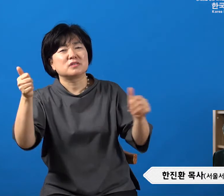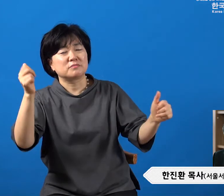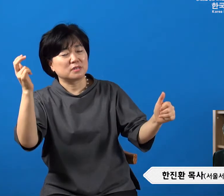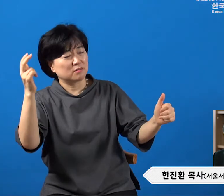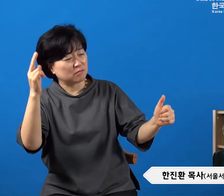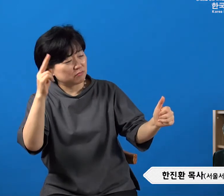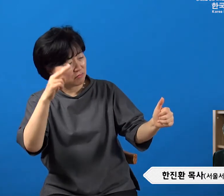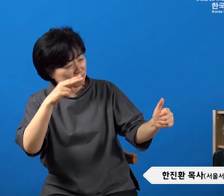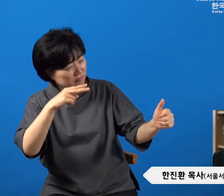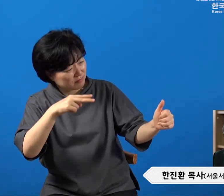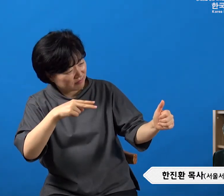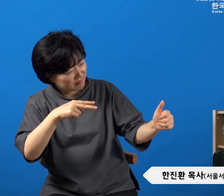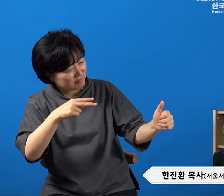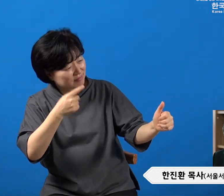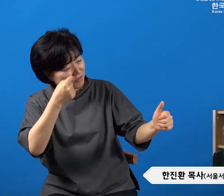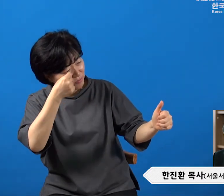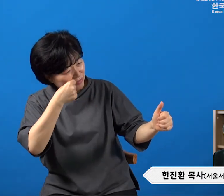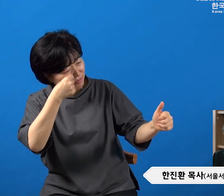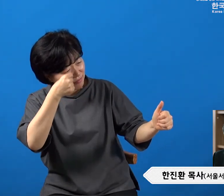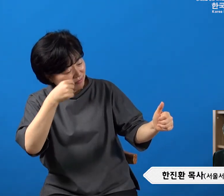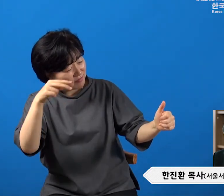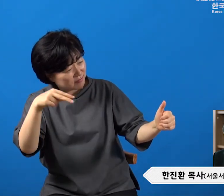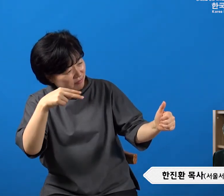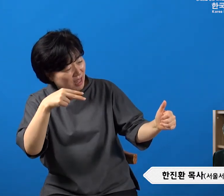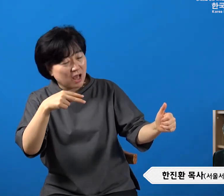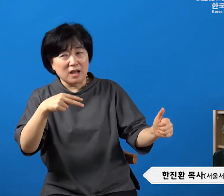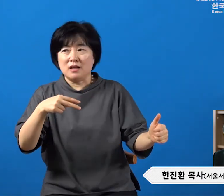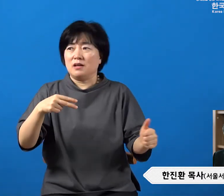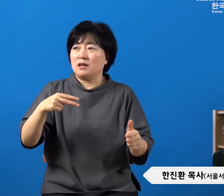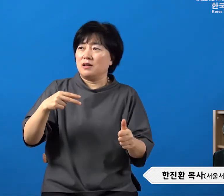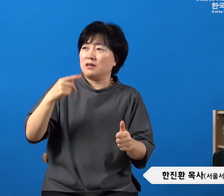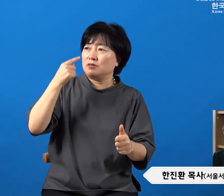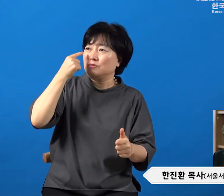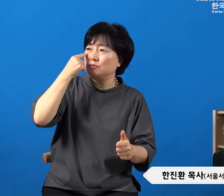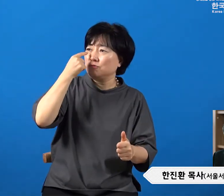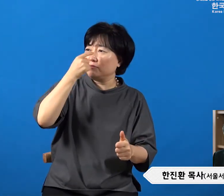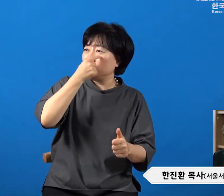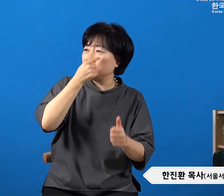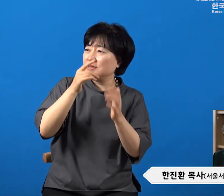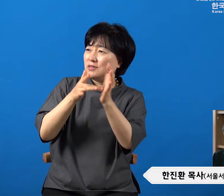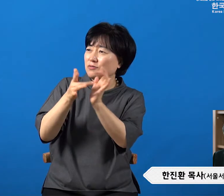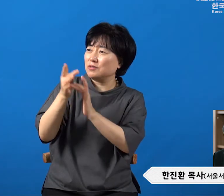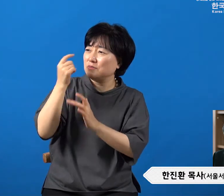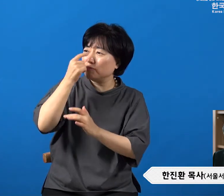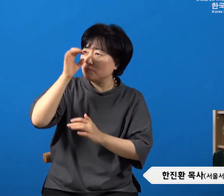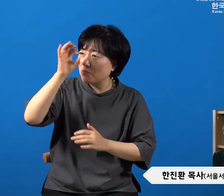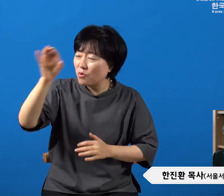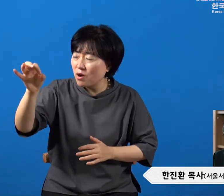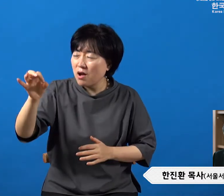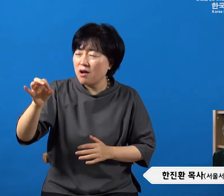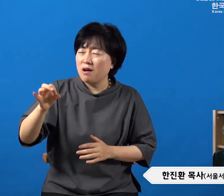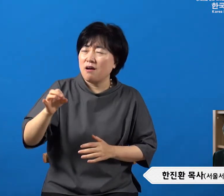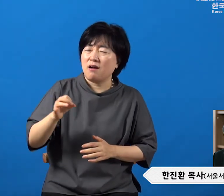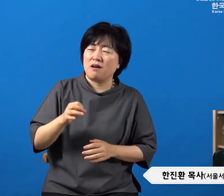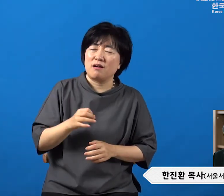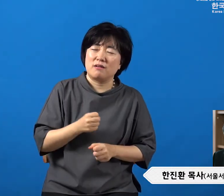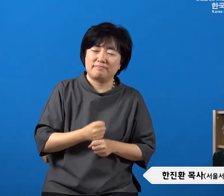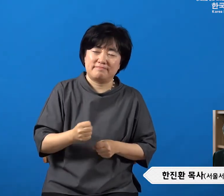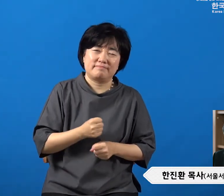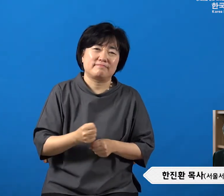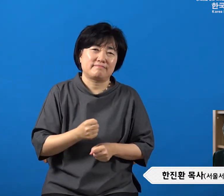엎어져서 회개를 한 것이죠. 그리고 나서도 또 베드로가 또 기회가 있으면 예수님 모른다고